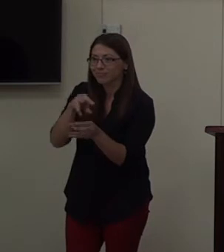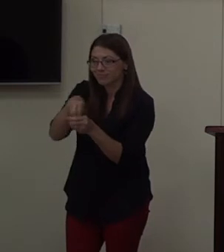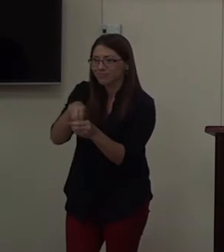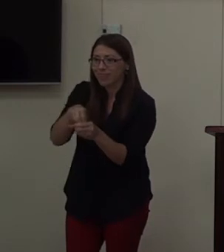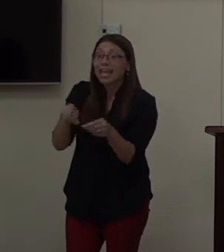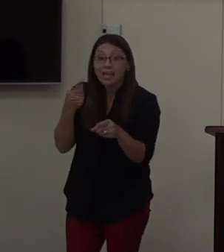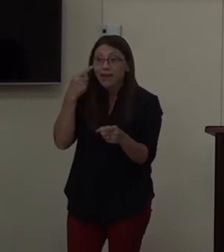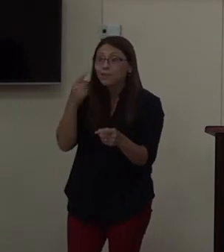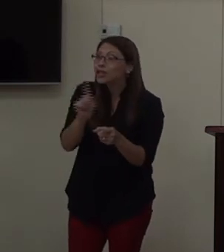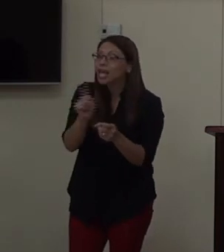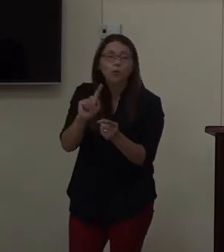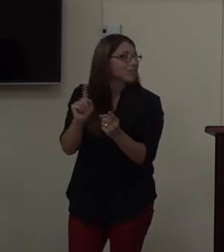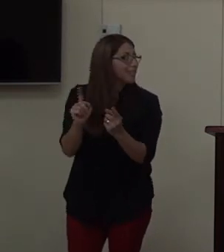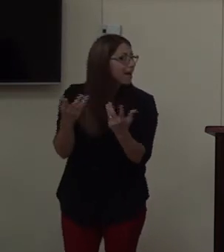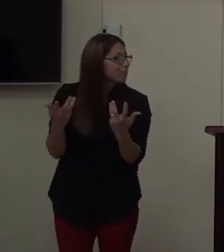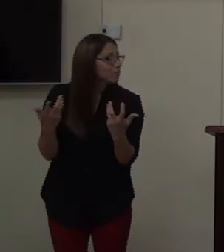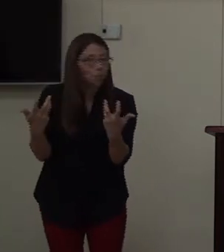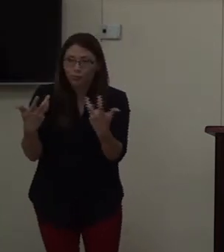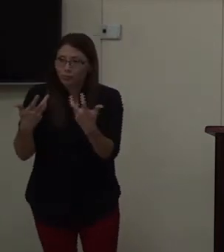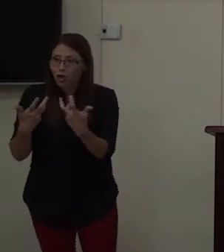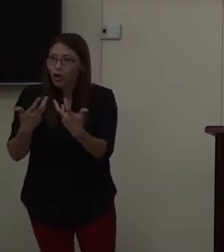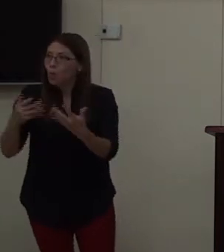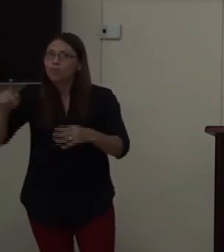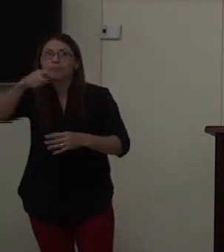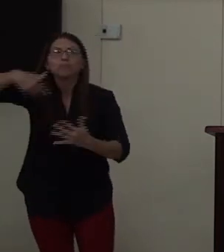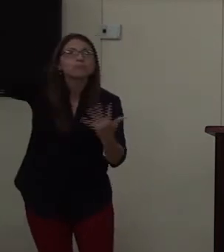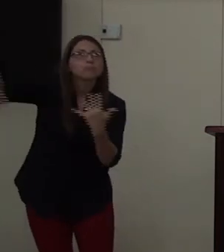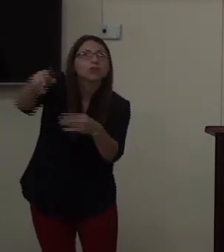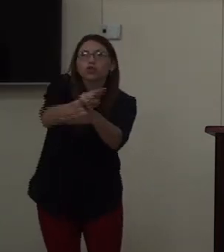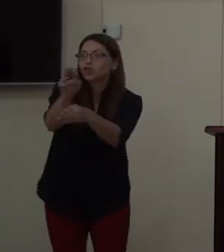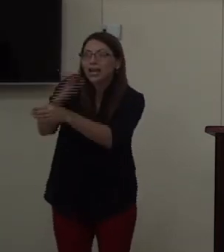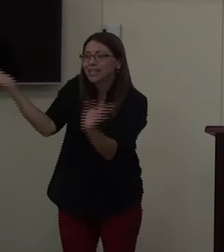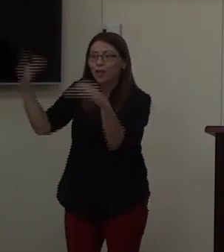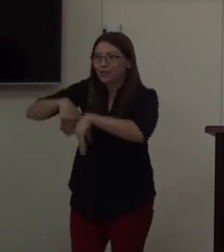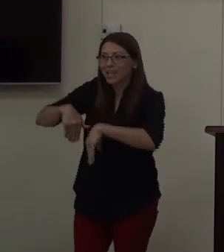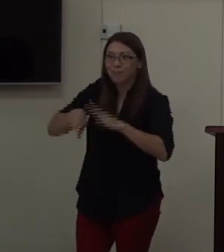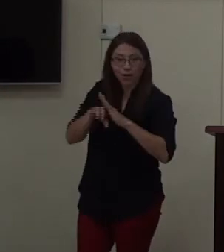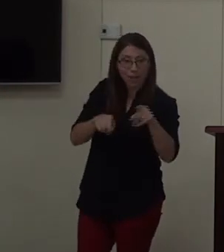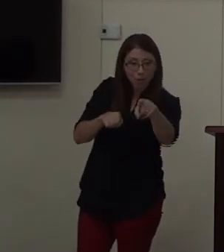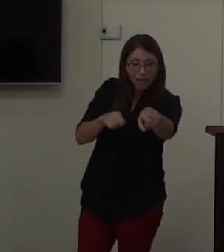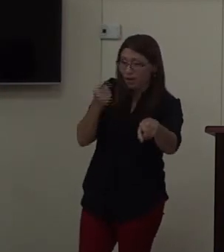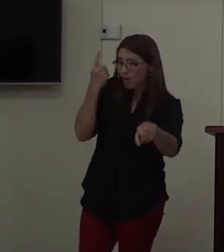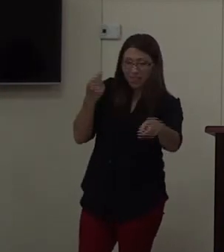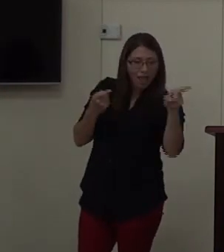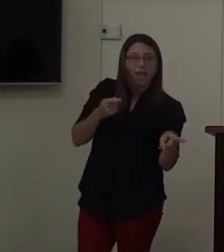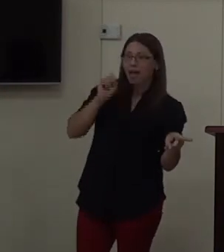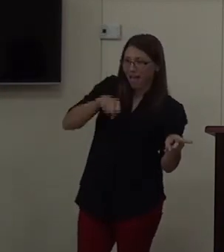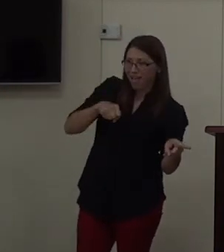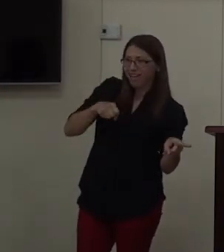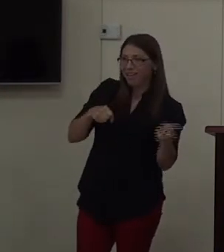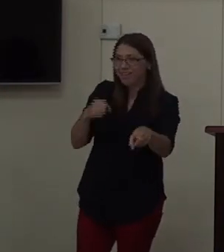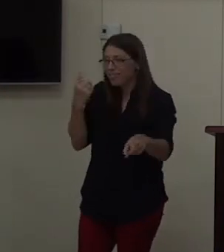están socializados, ¿verdad? De ahí el rechazo, o que no los comprende un hablante frente a otro. Y también